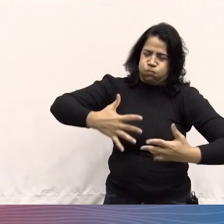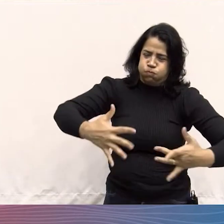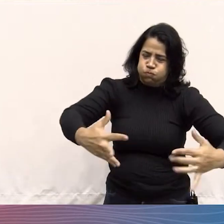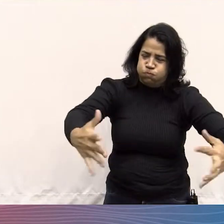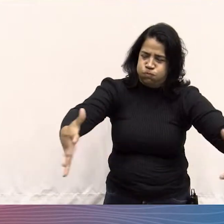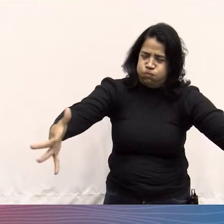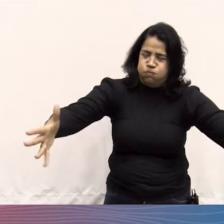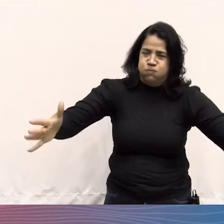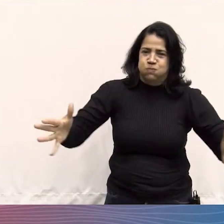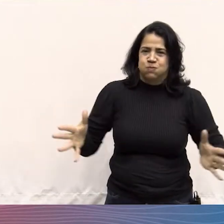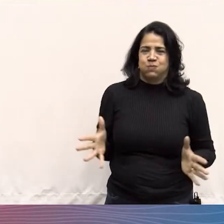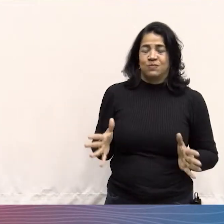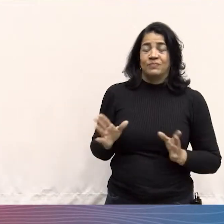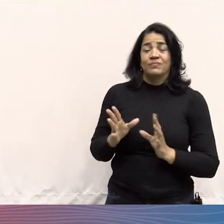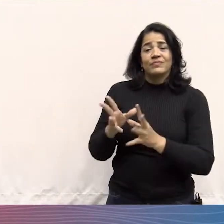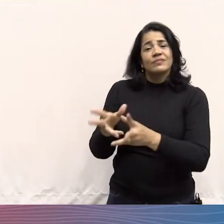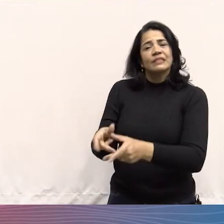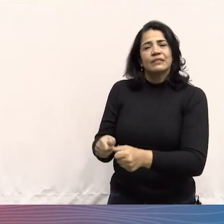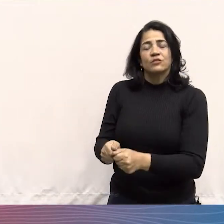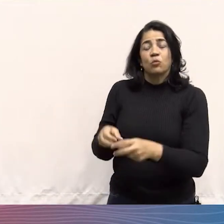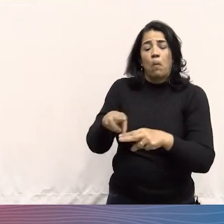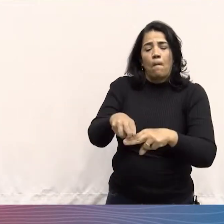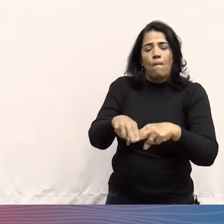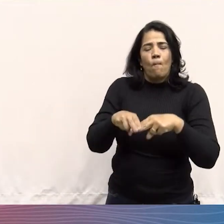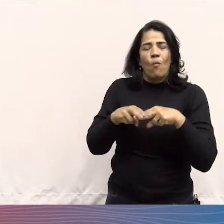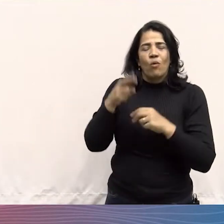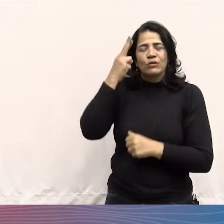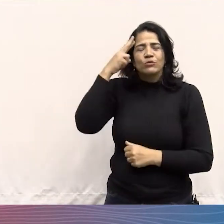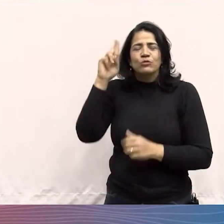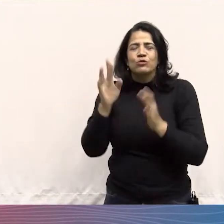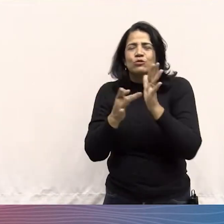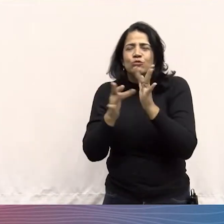Por isso o Senhor disse: ide,